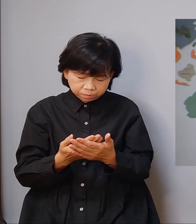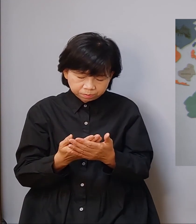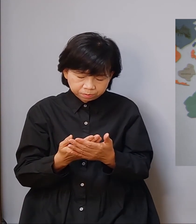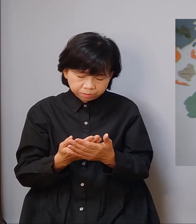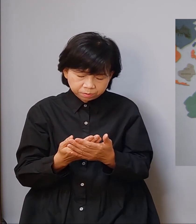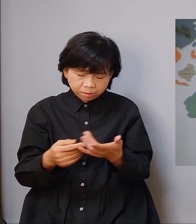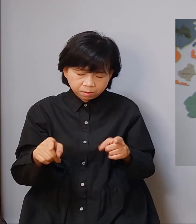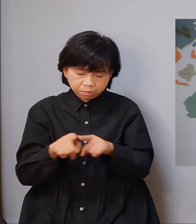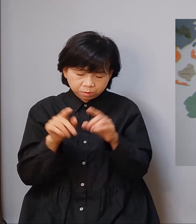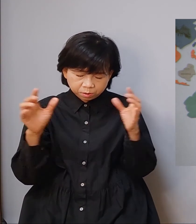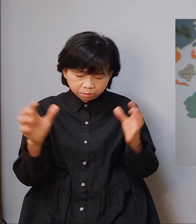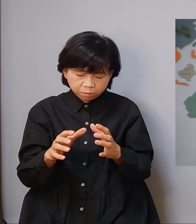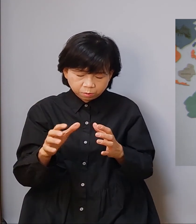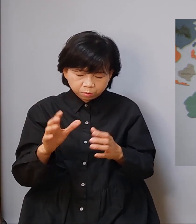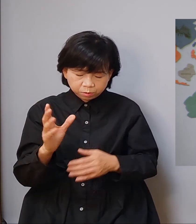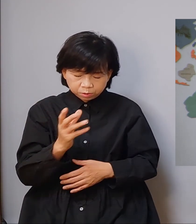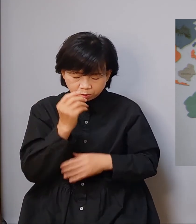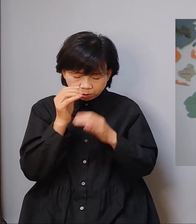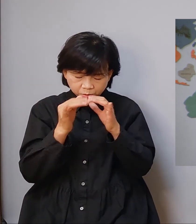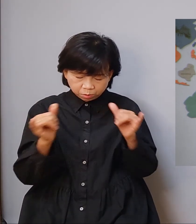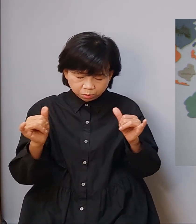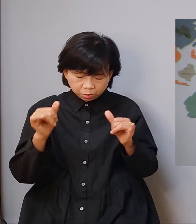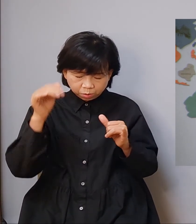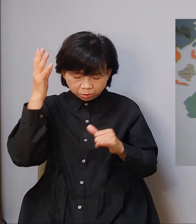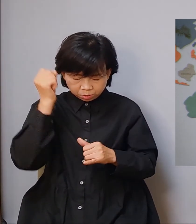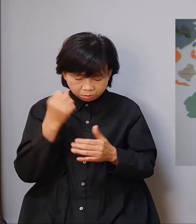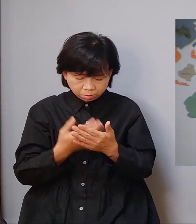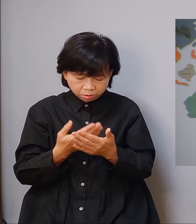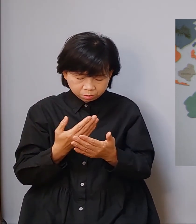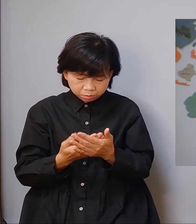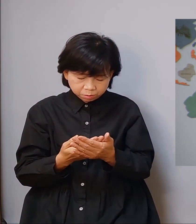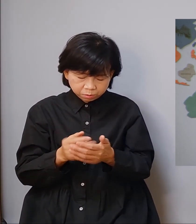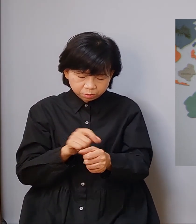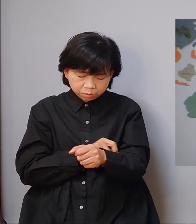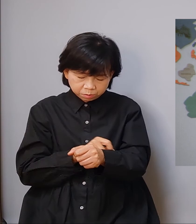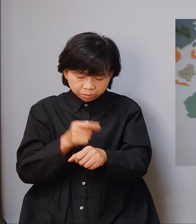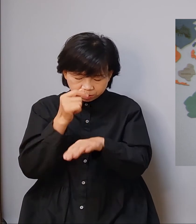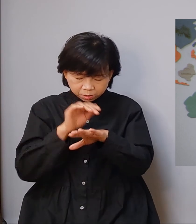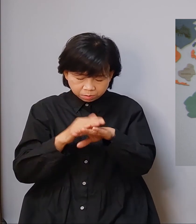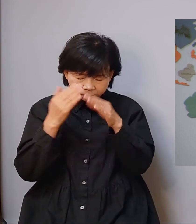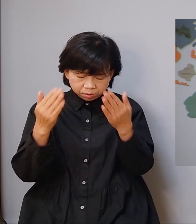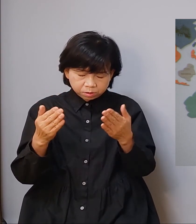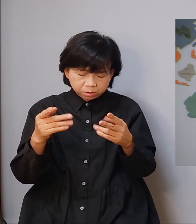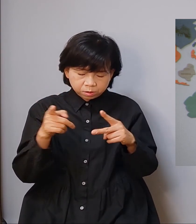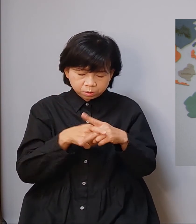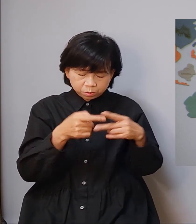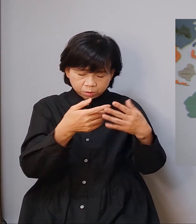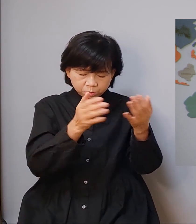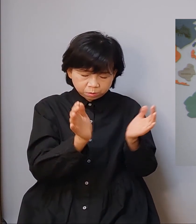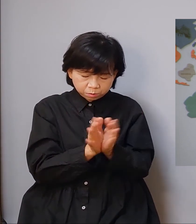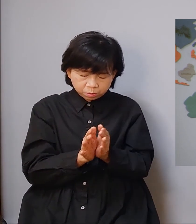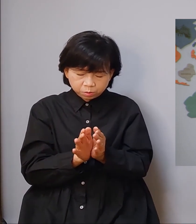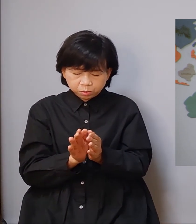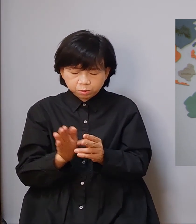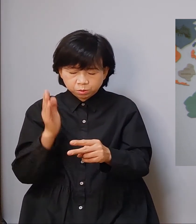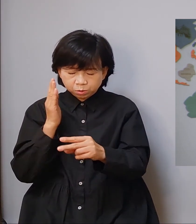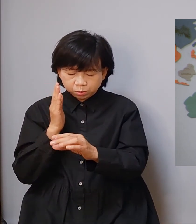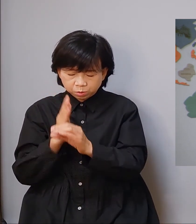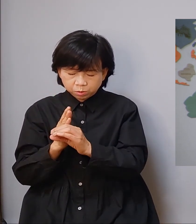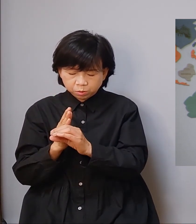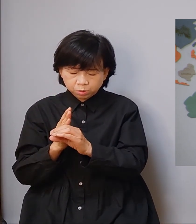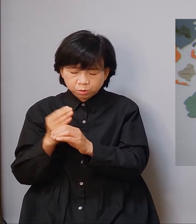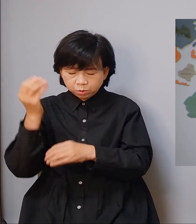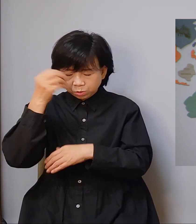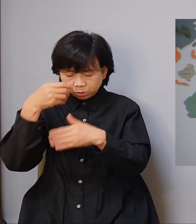주시옵소서. 함께 모인 성도분들 한 분 한 분 기억하여 주시고, 특별히 지금 예배드리는 유초등부와 중고등부 또 우리 청년부를